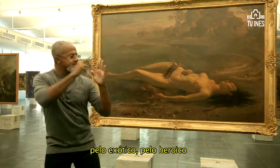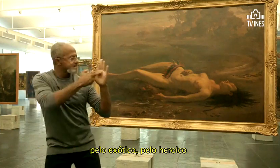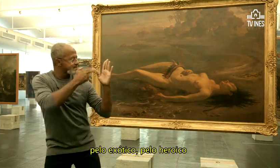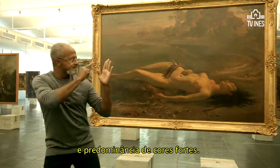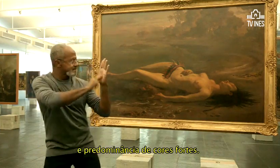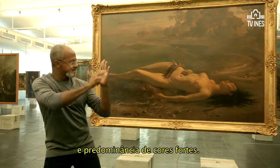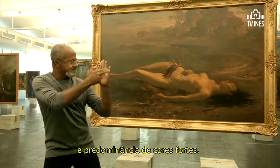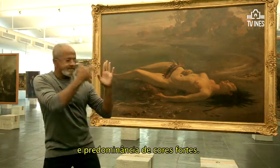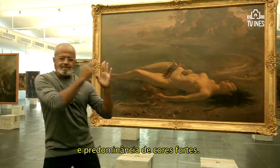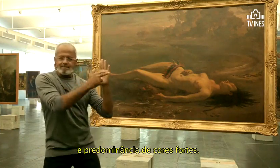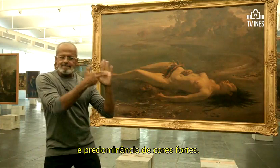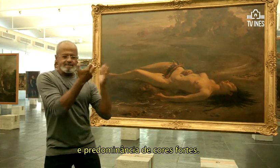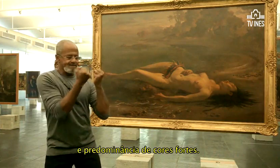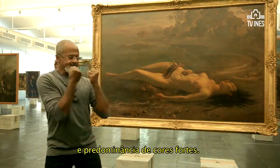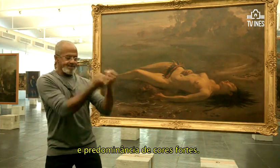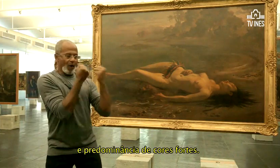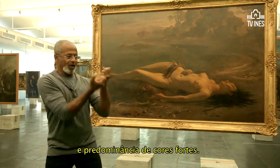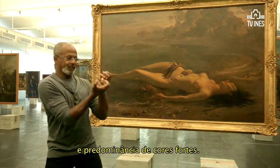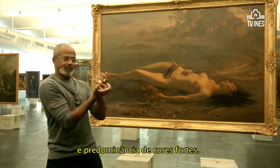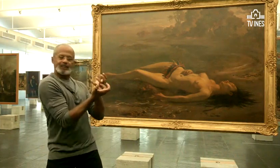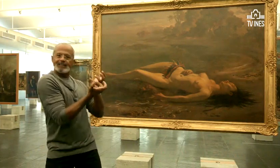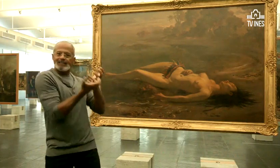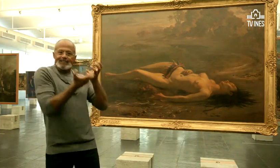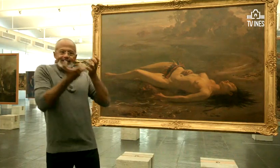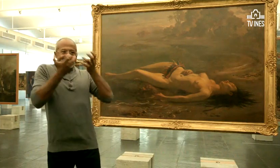e predominância de cores fortes.